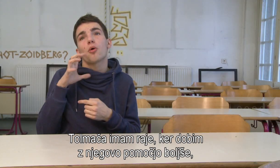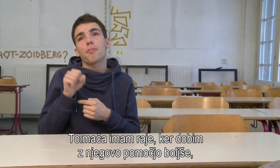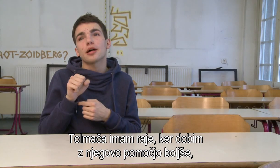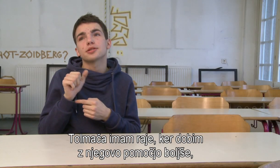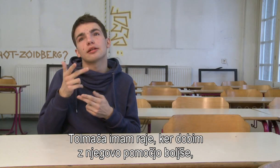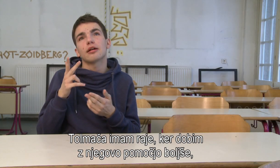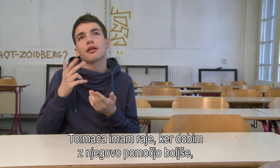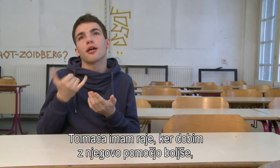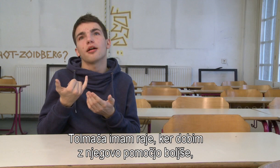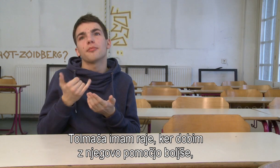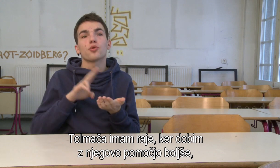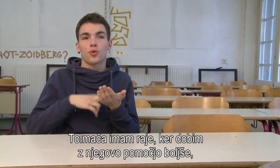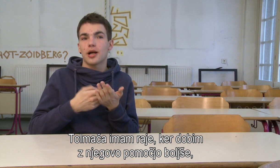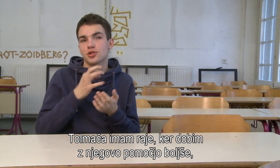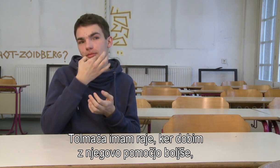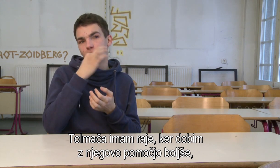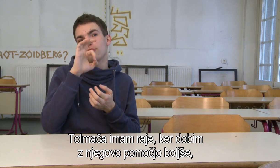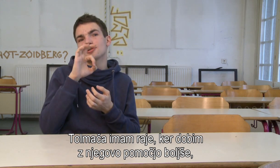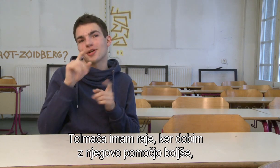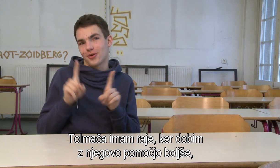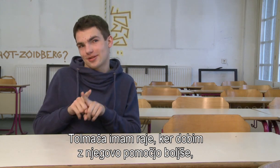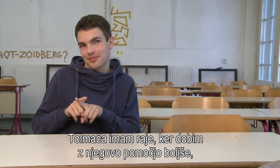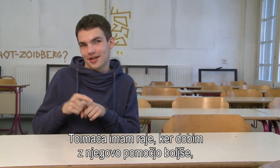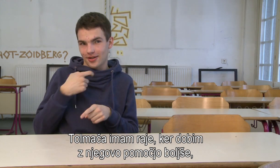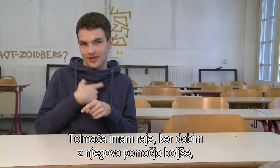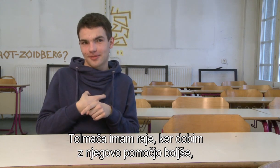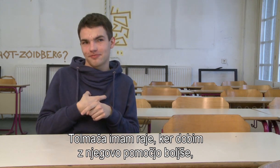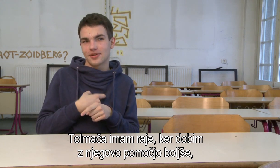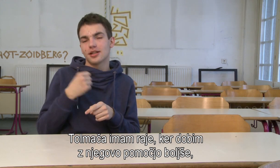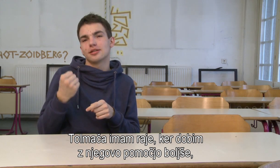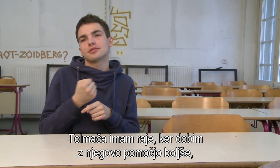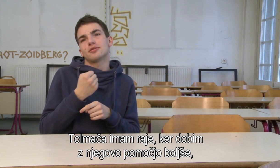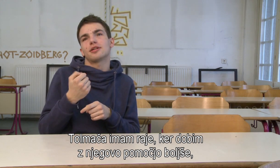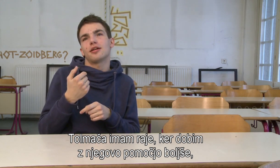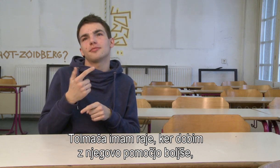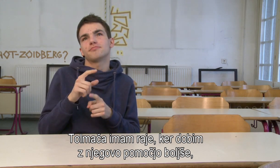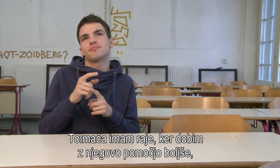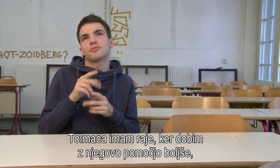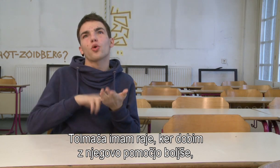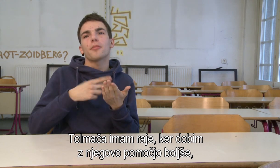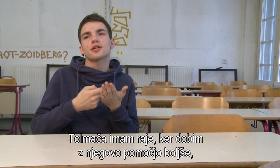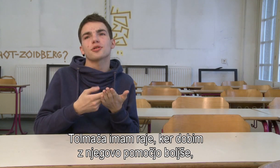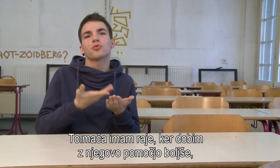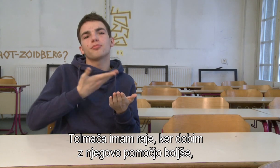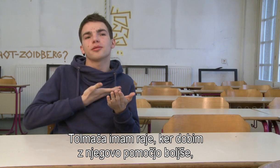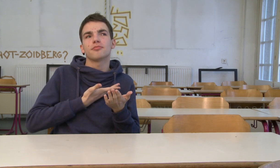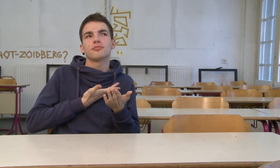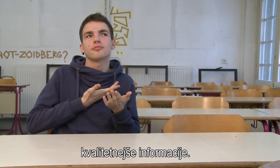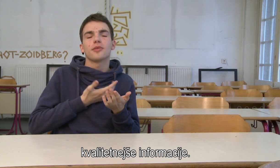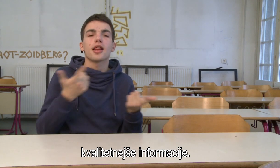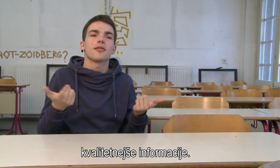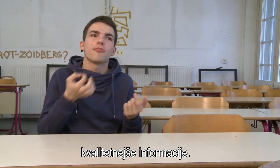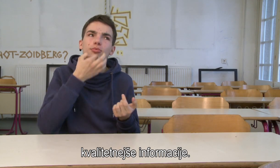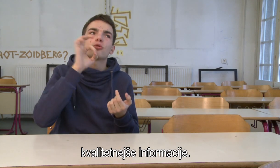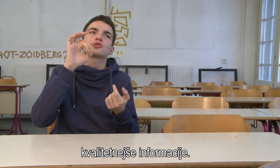In sem opazil, da je tolmač malo boljše kot pa FM, zato ker tolmačem dobim